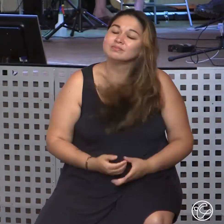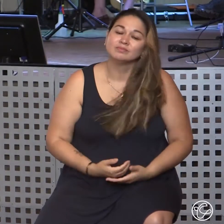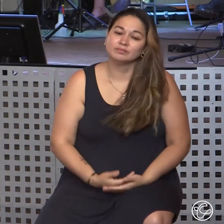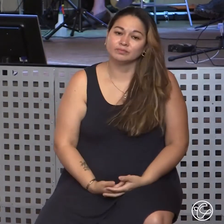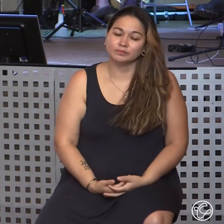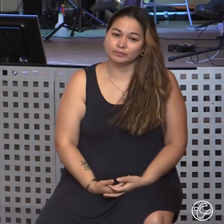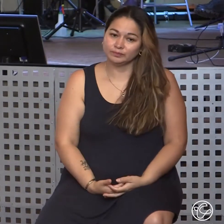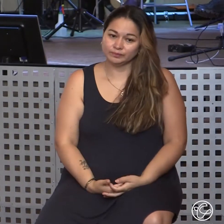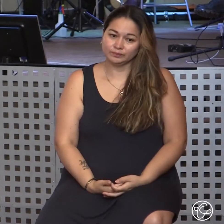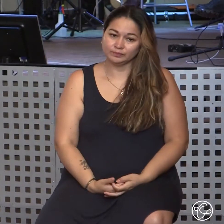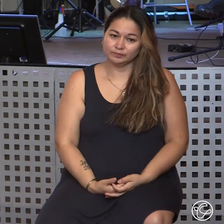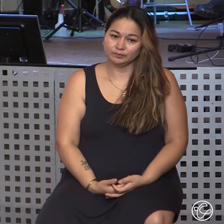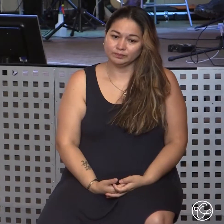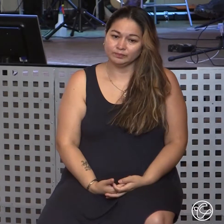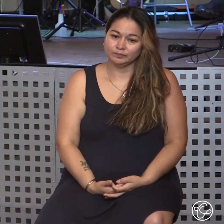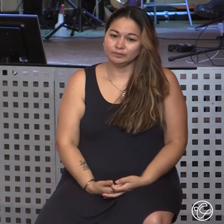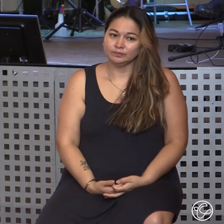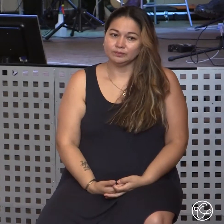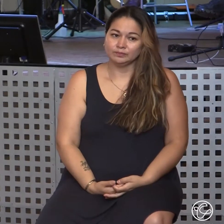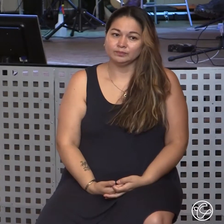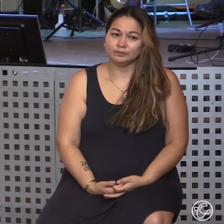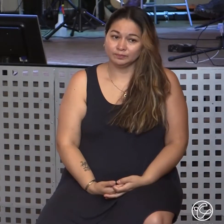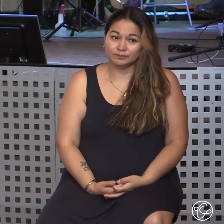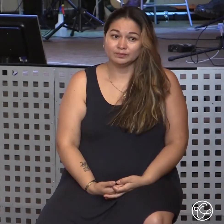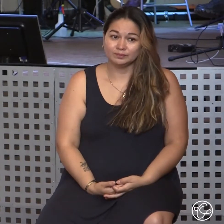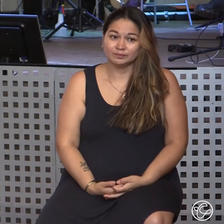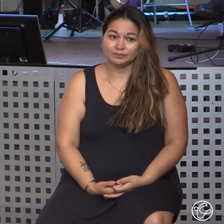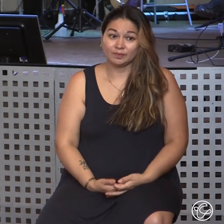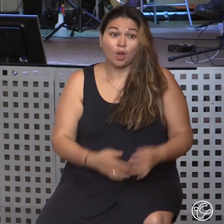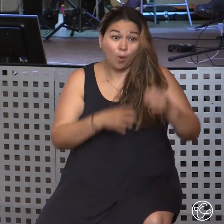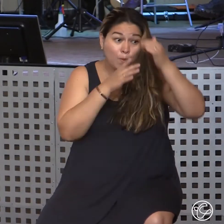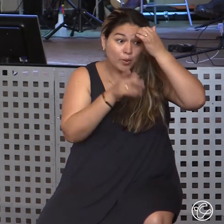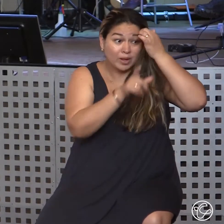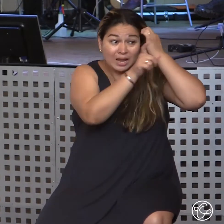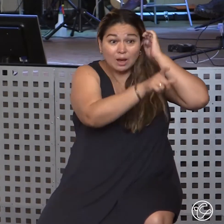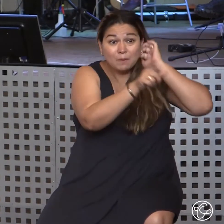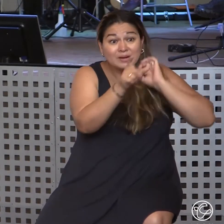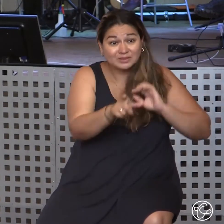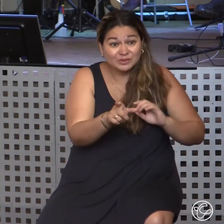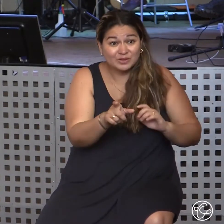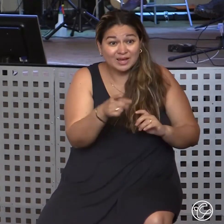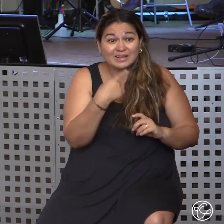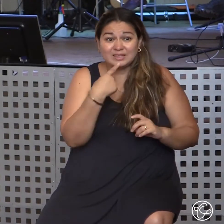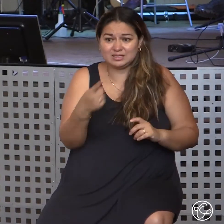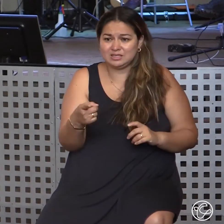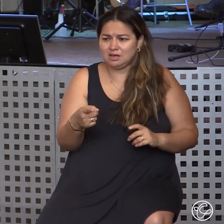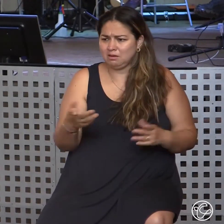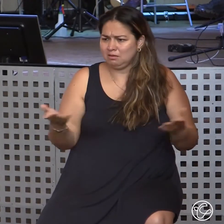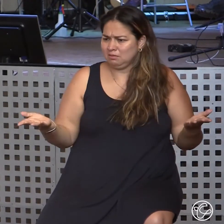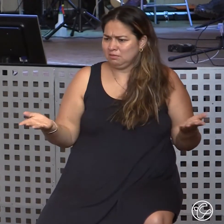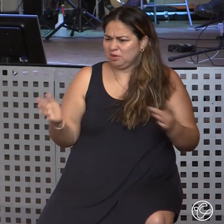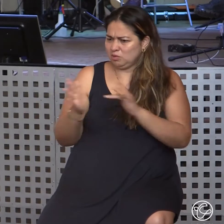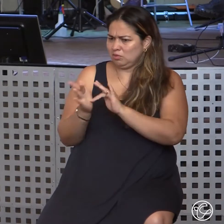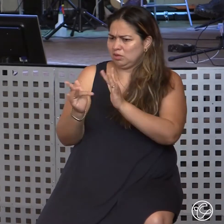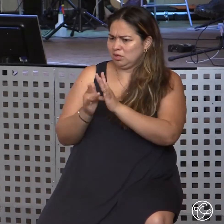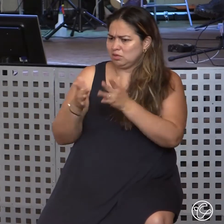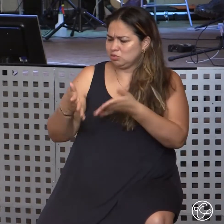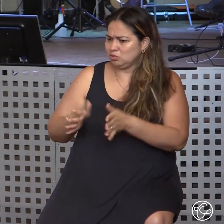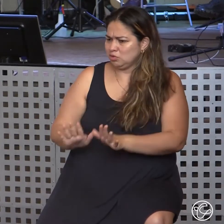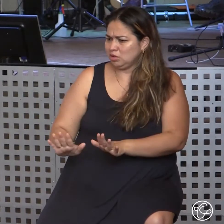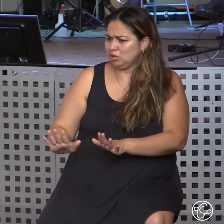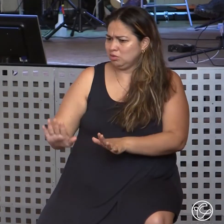pero ¿de dónde ha salido? Pero si conocemos a su padre, a su madre, a sus hermanas, conocemos su familia, ¿de dónde ha